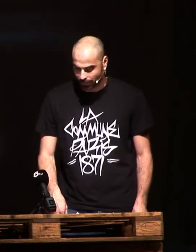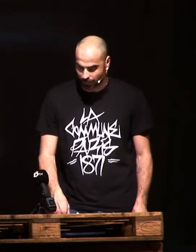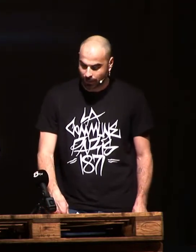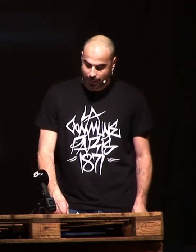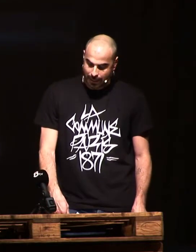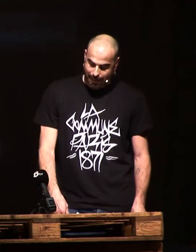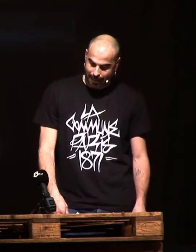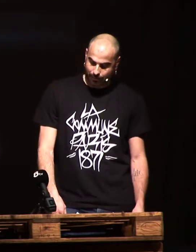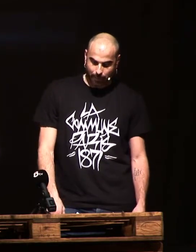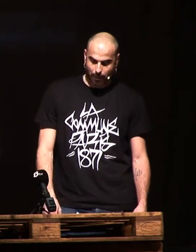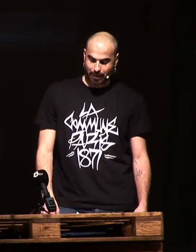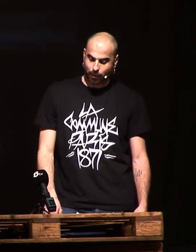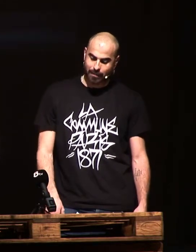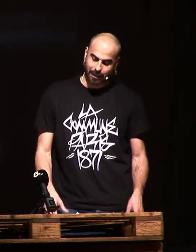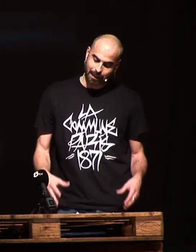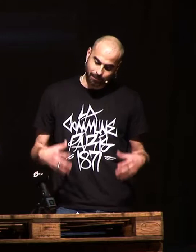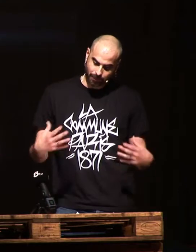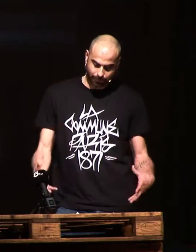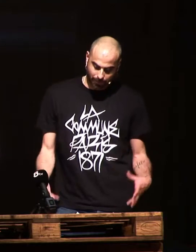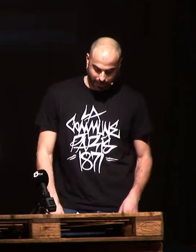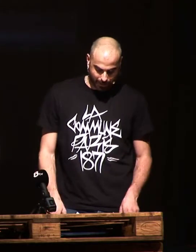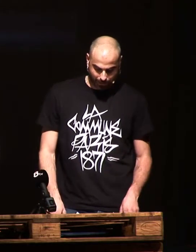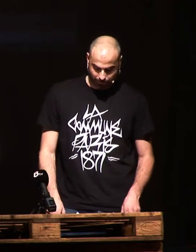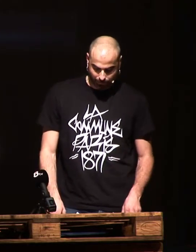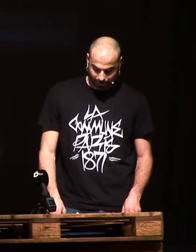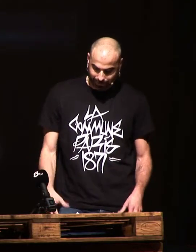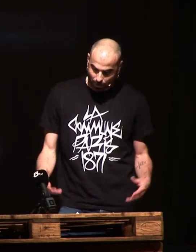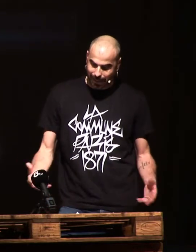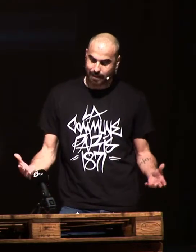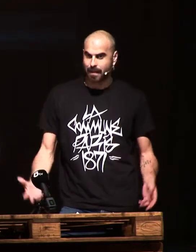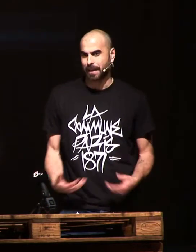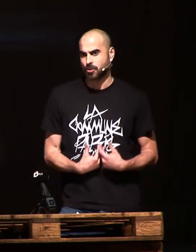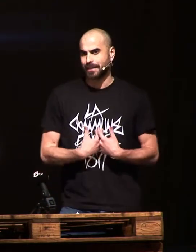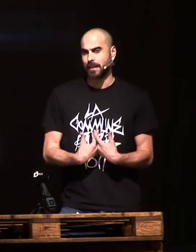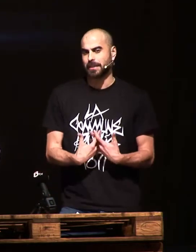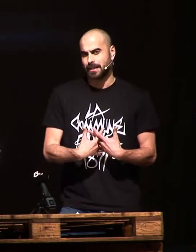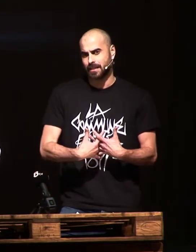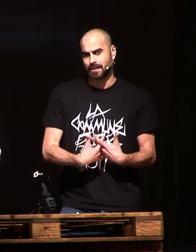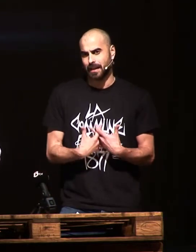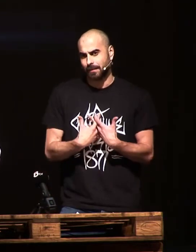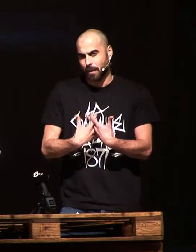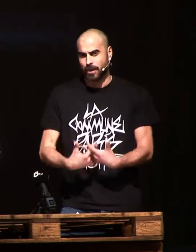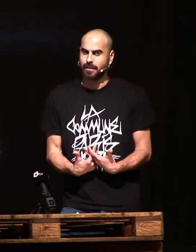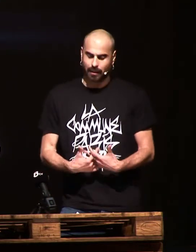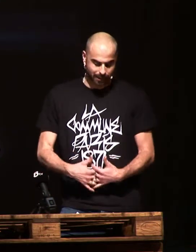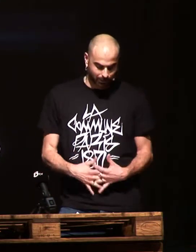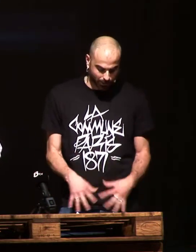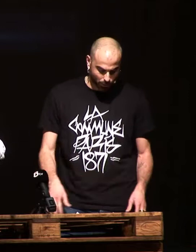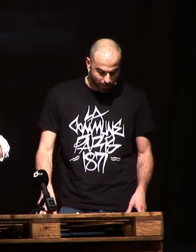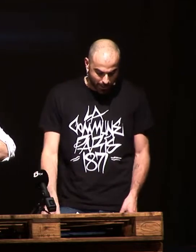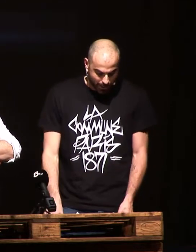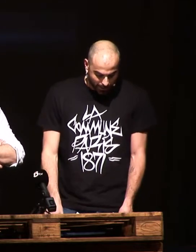altra tonteria, el primer que volem deixar clar i que reitero una mica aquesta idea de per què som anticapitalistes és que avui en dia, en el